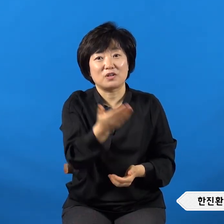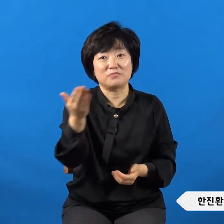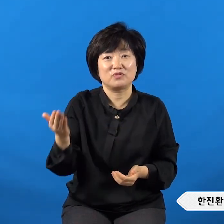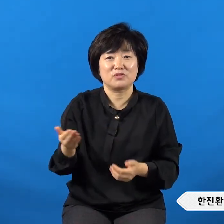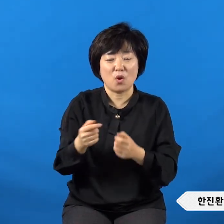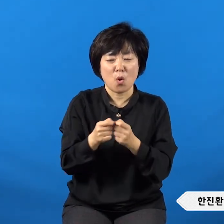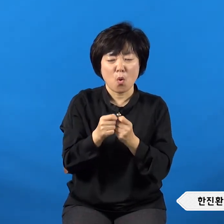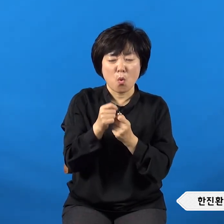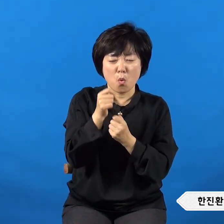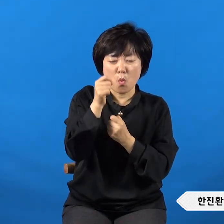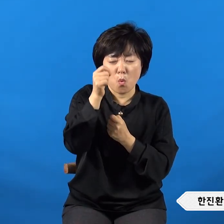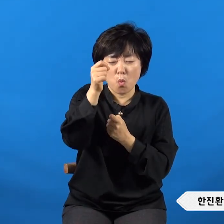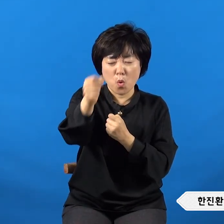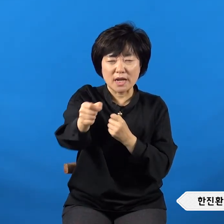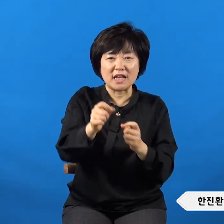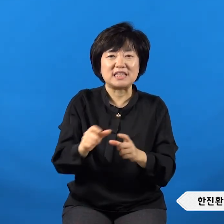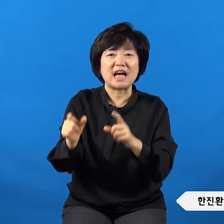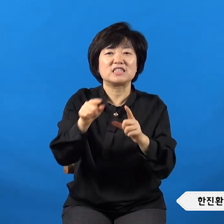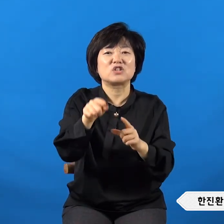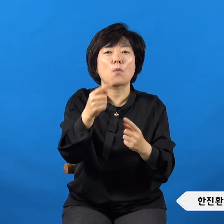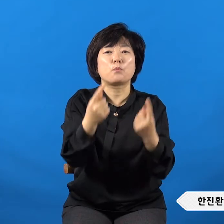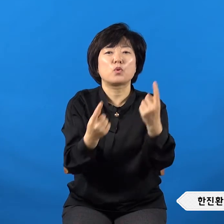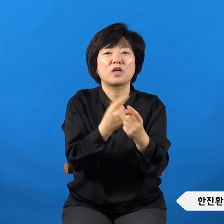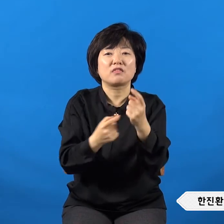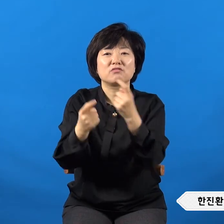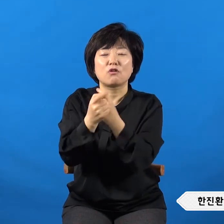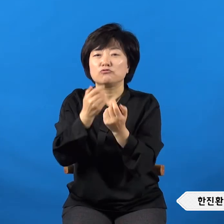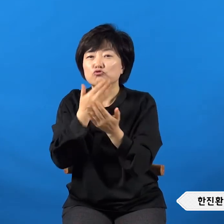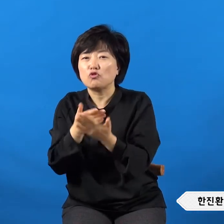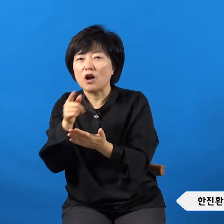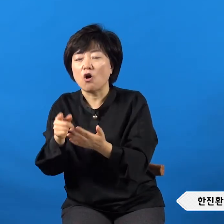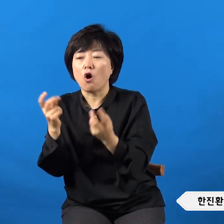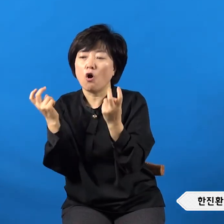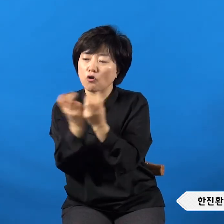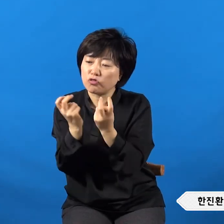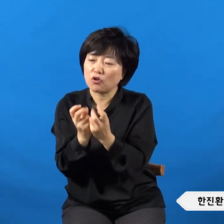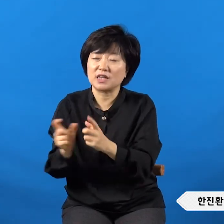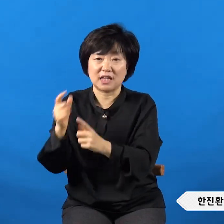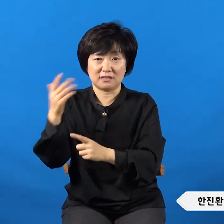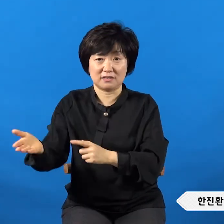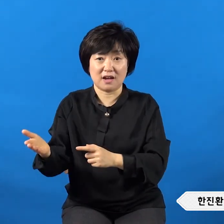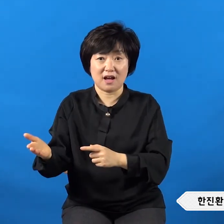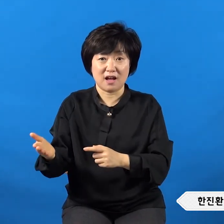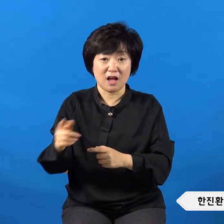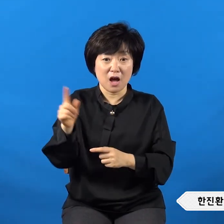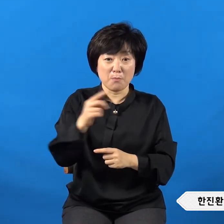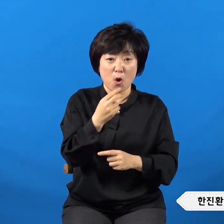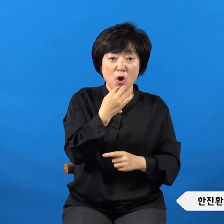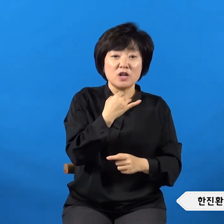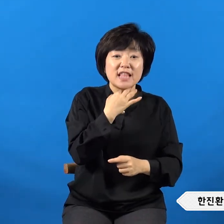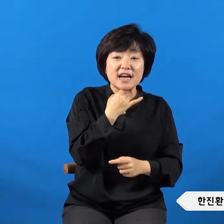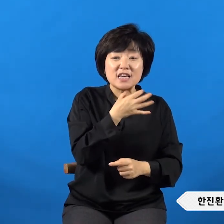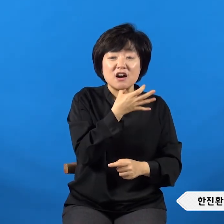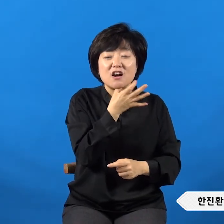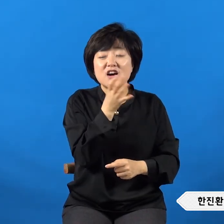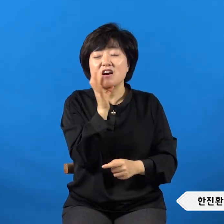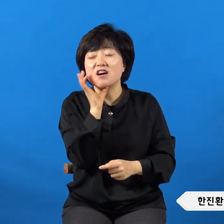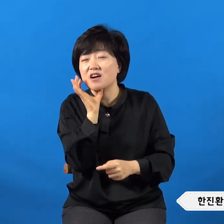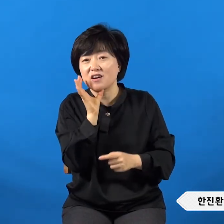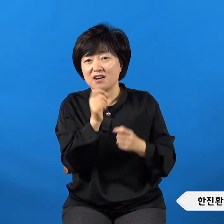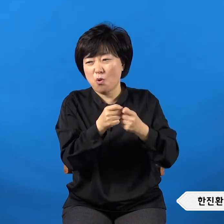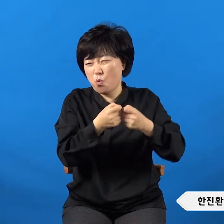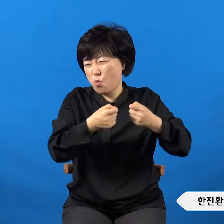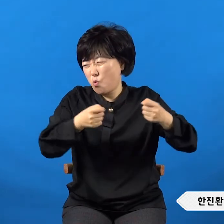그래서 여러분, 오래 사는 것보다도 더 중요한 것은 어떻게 사는가입니다. 무조건 길게가 중요한 것이